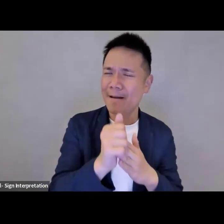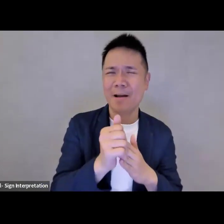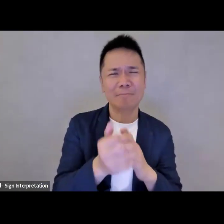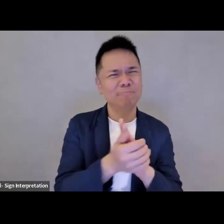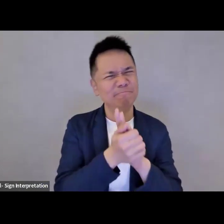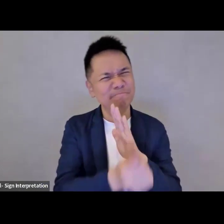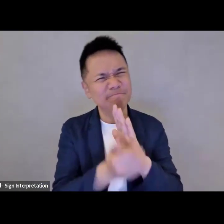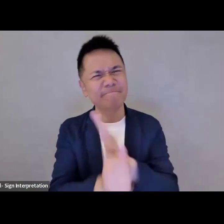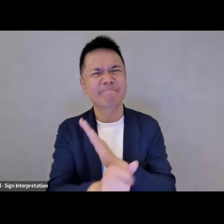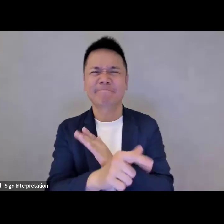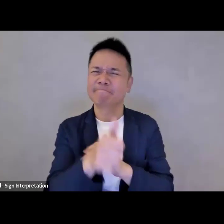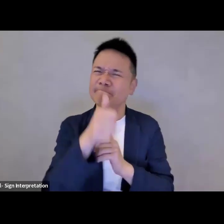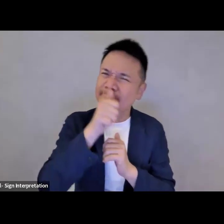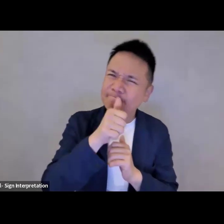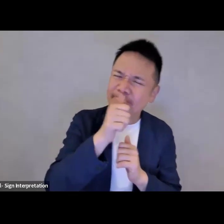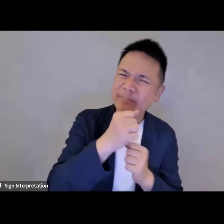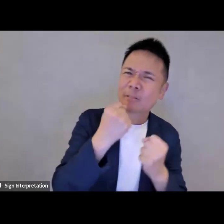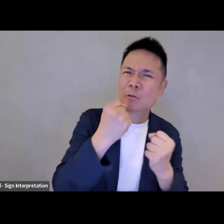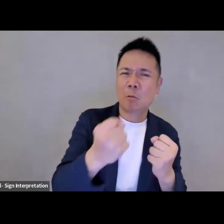够安息。